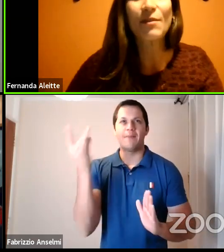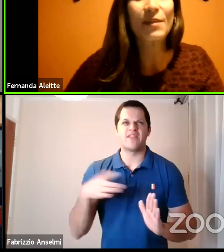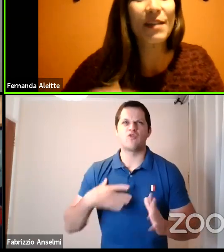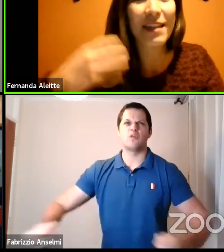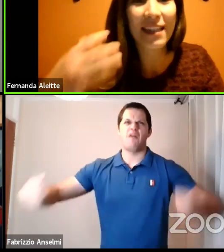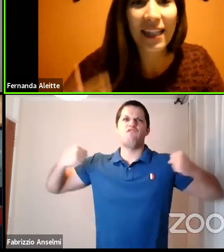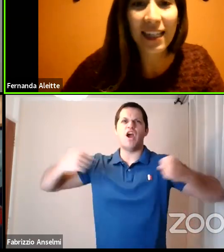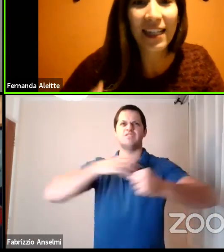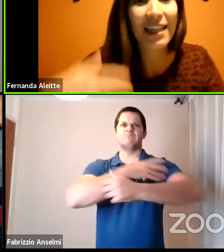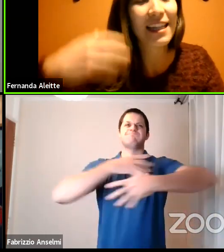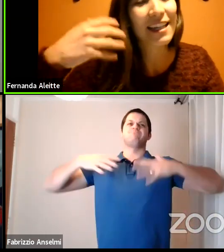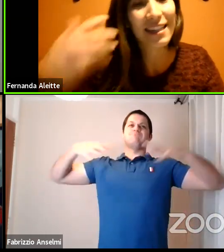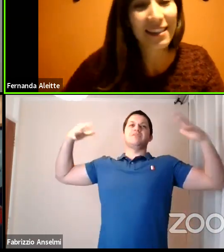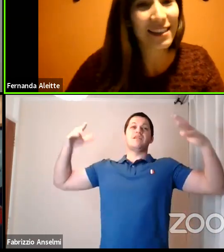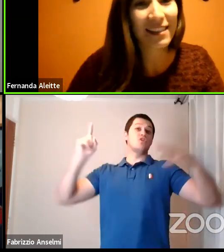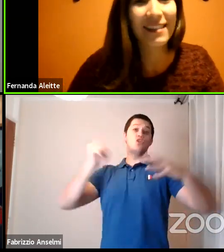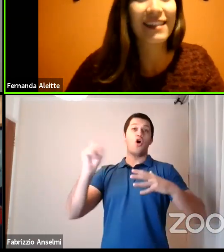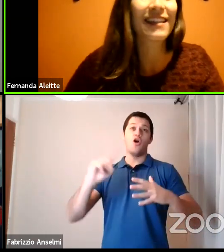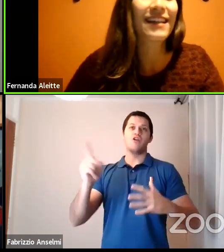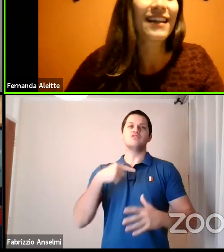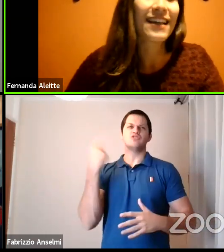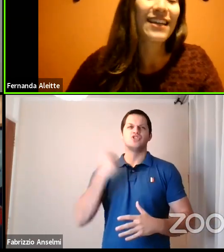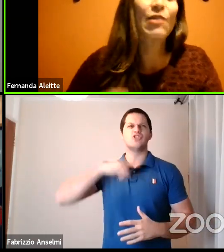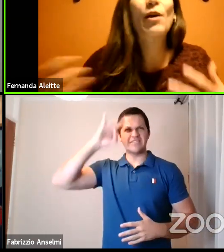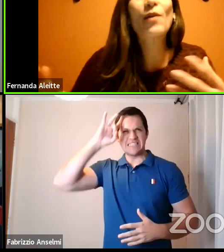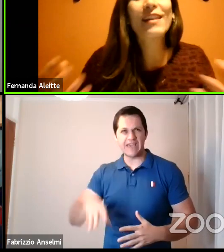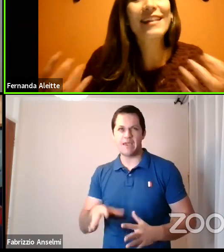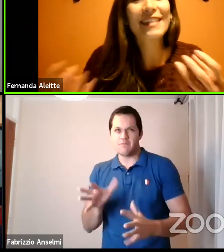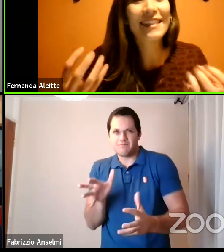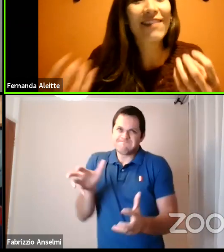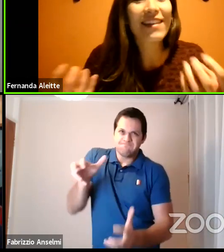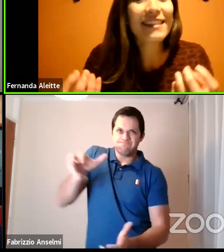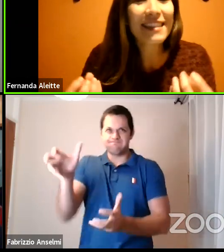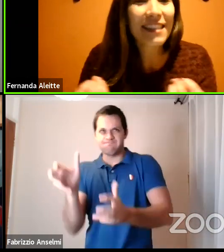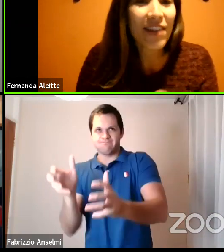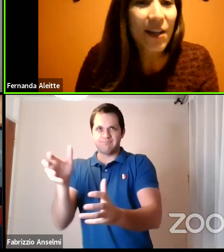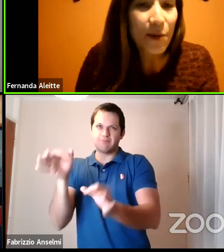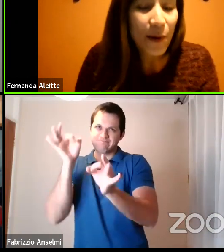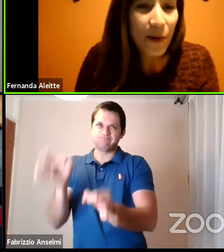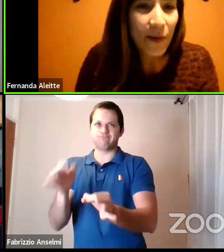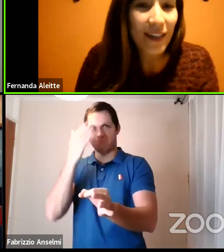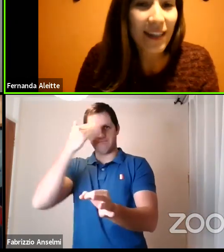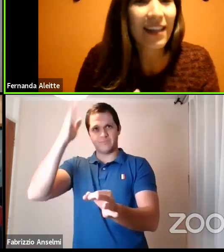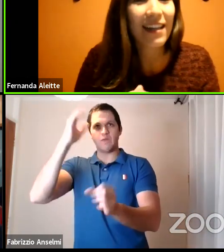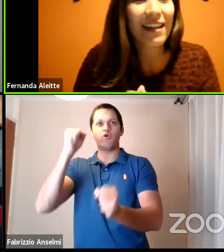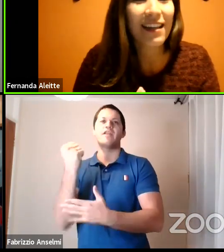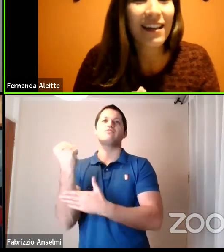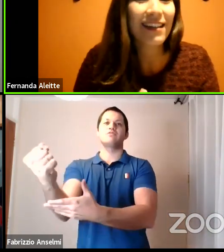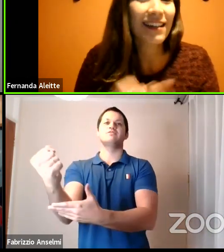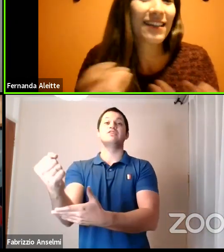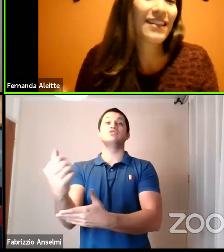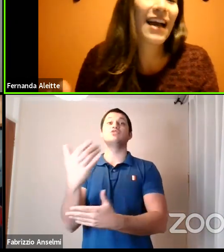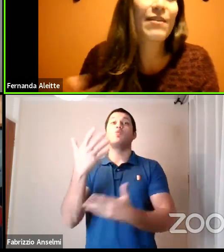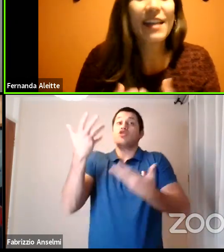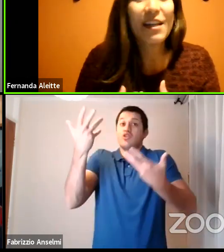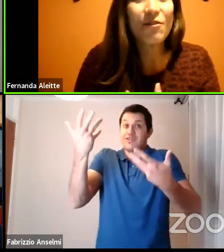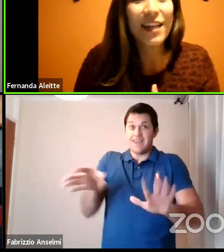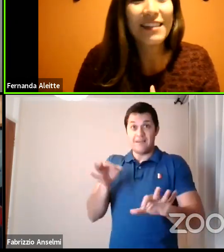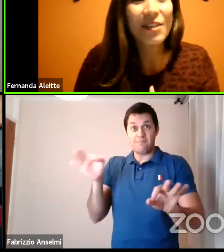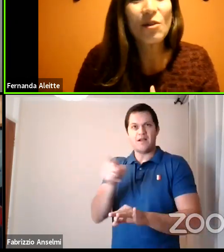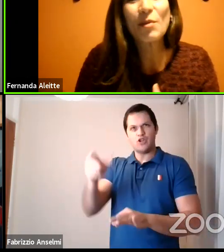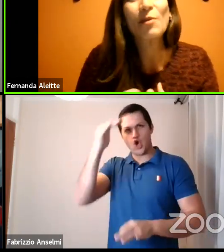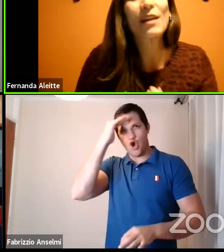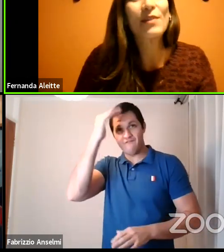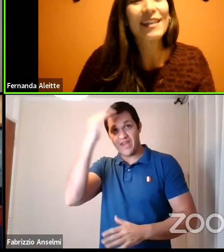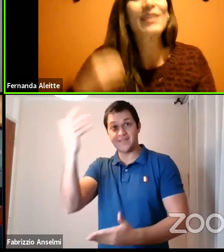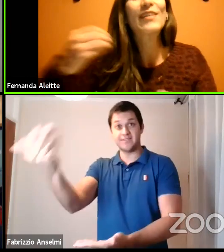fuerza, que es un tema de técnica, y luego que se establece ese vínculo, ya me tienen